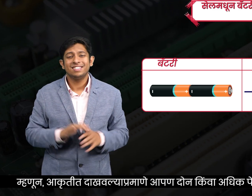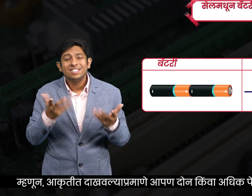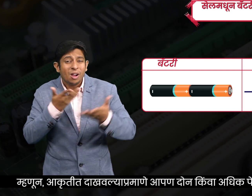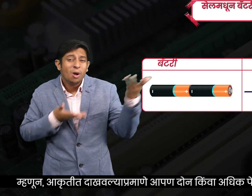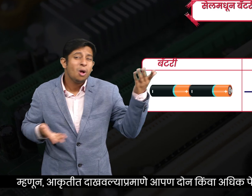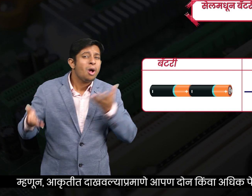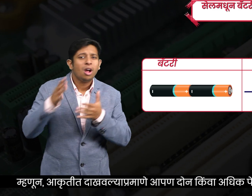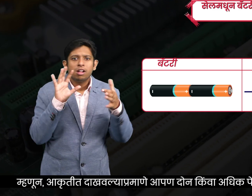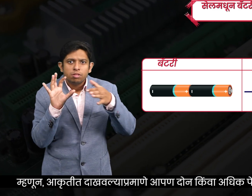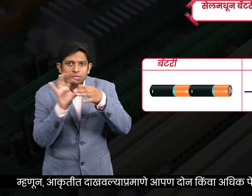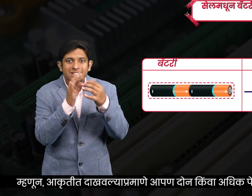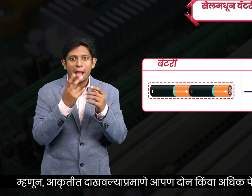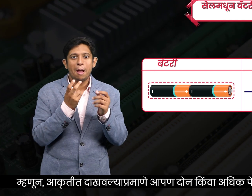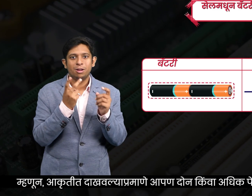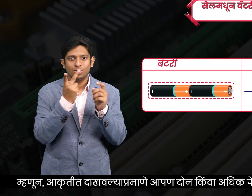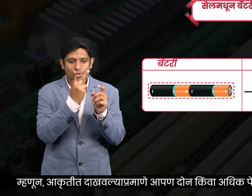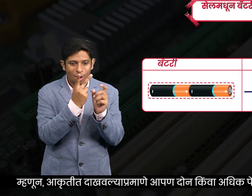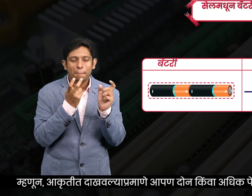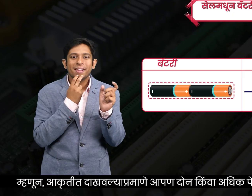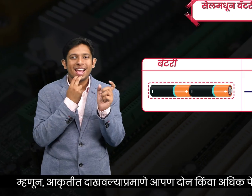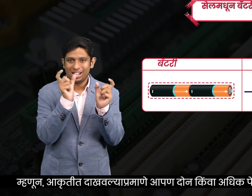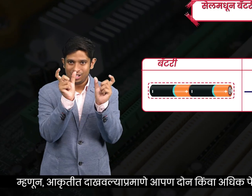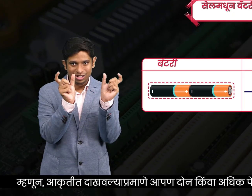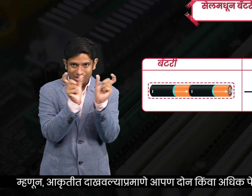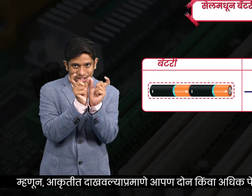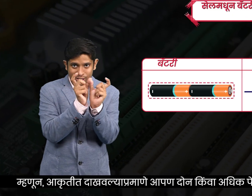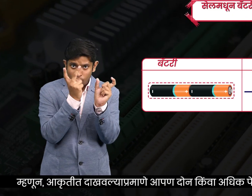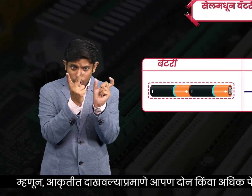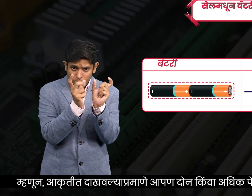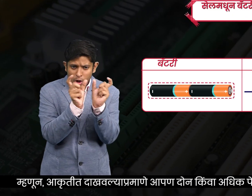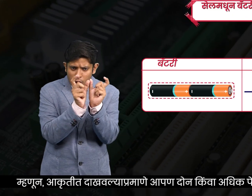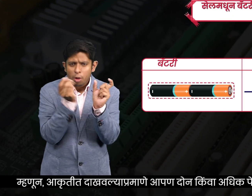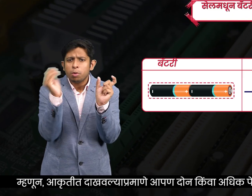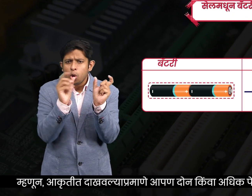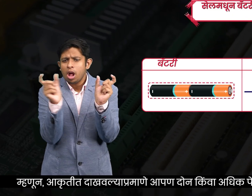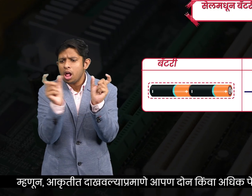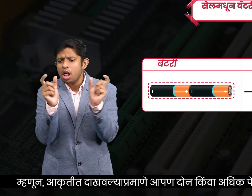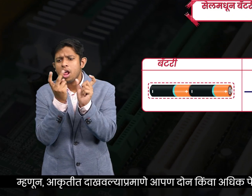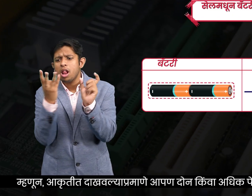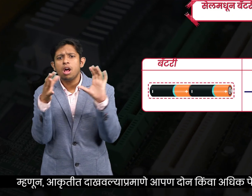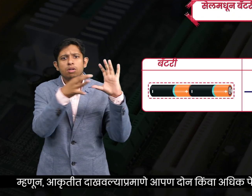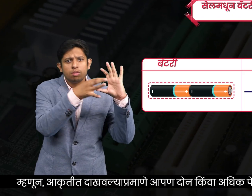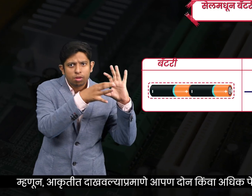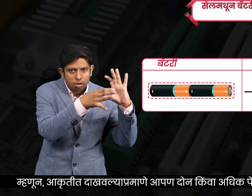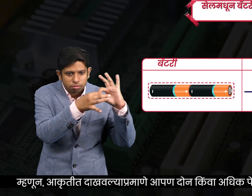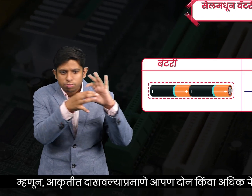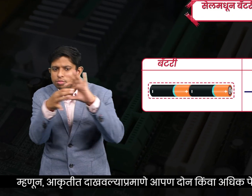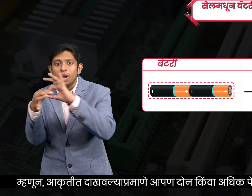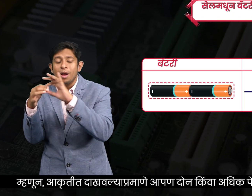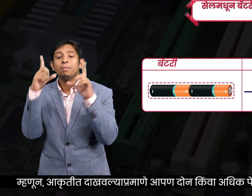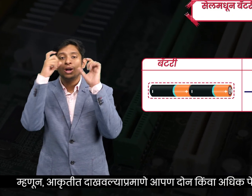म्हणून आकृतीत दाखविल्याप्रमाणे आपण 2 किंवा अधिक सेल एकत्र जोडतो.